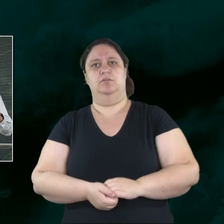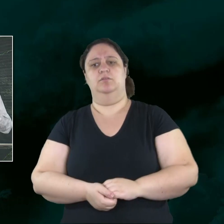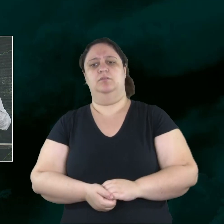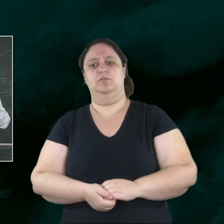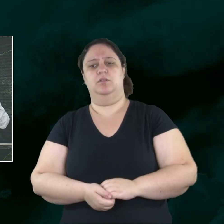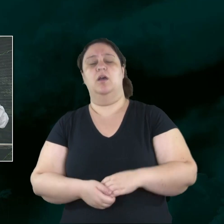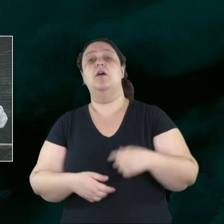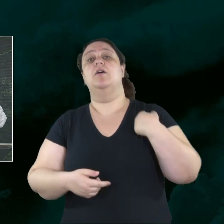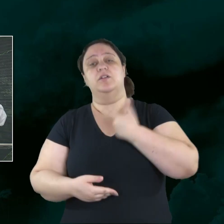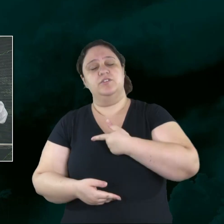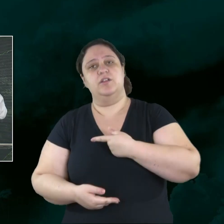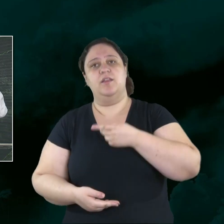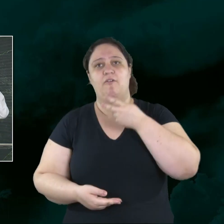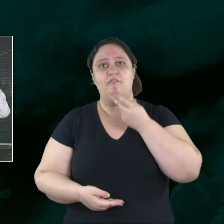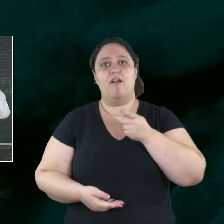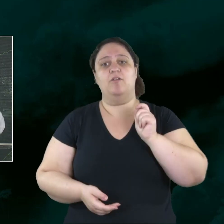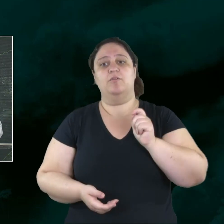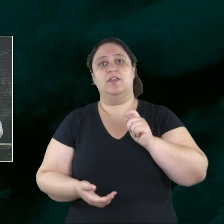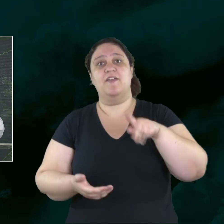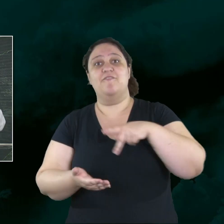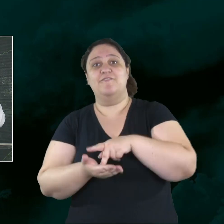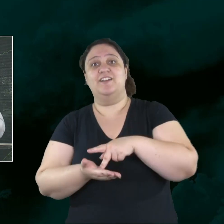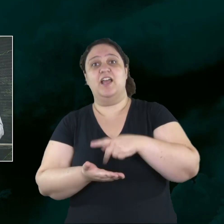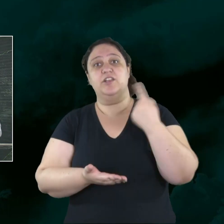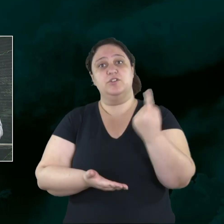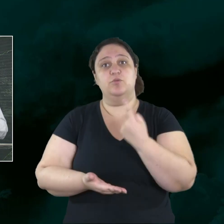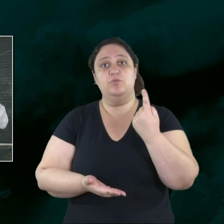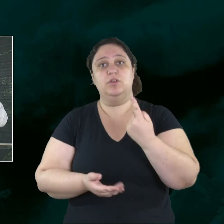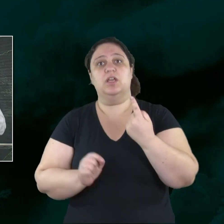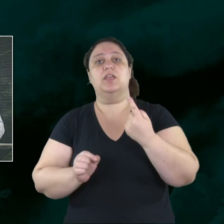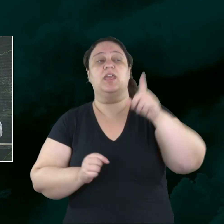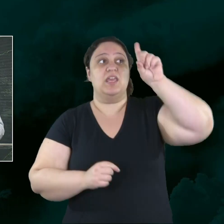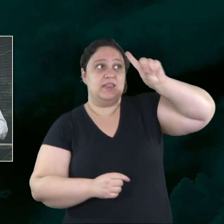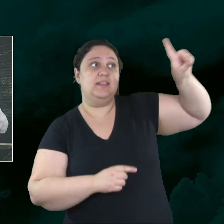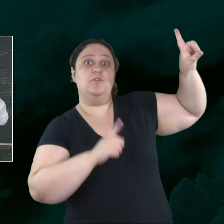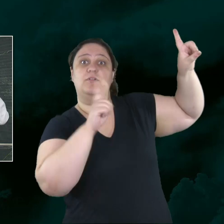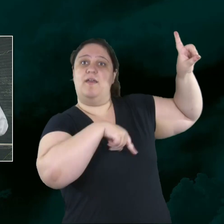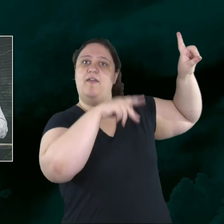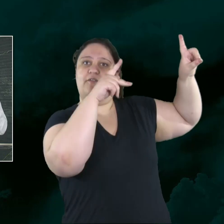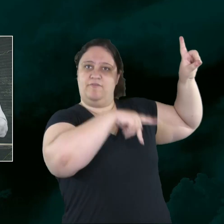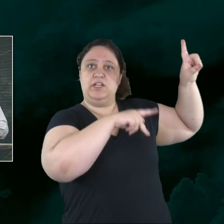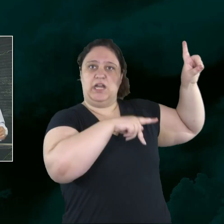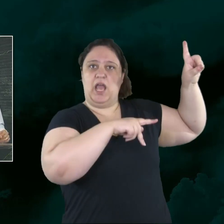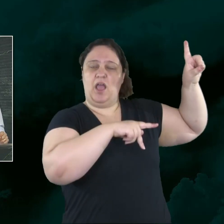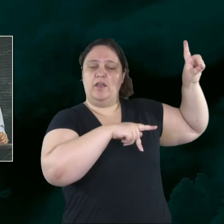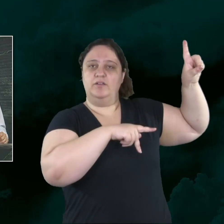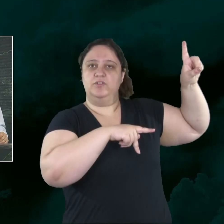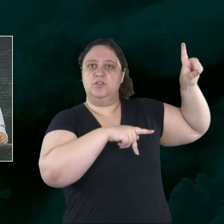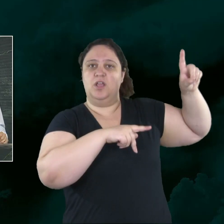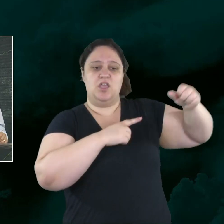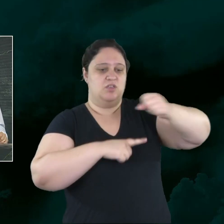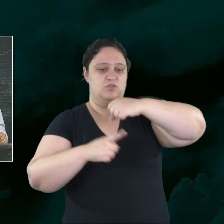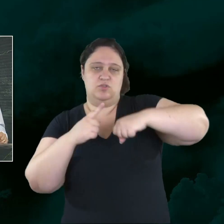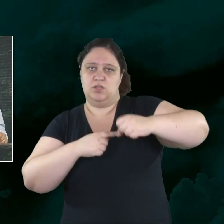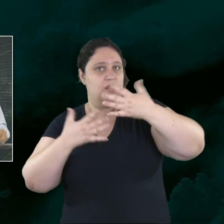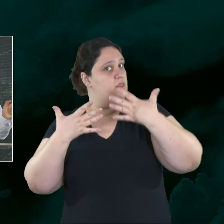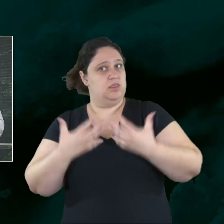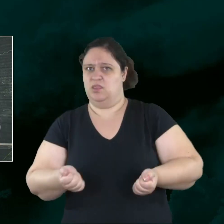a gente fala que a verdade é única, é universal. Deus é a verdade e a palavra de Deus é a verdade.